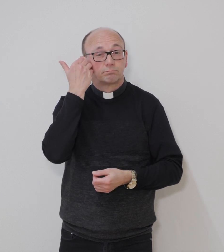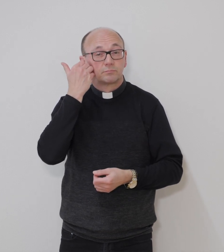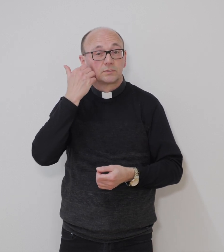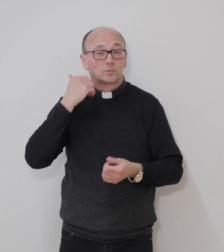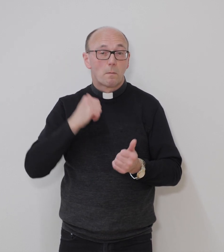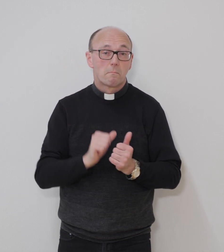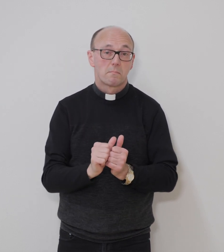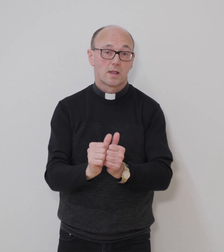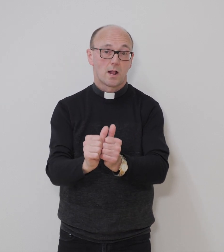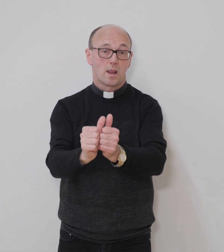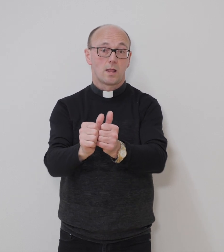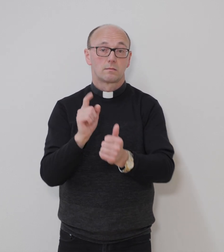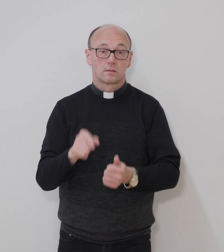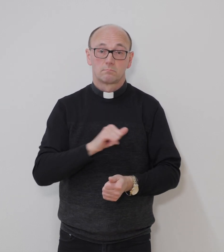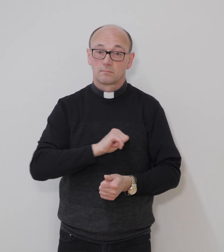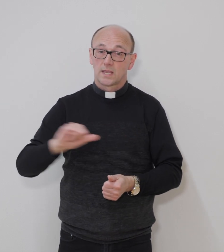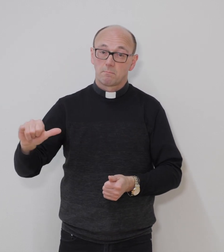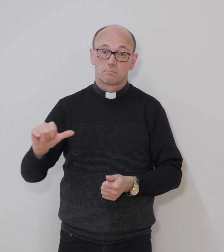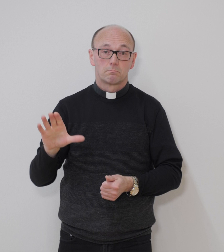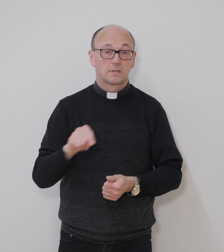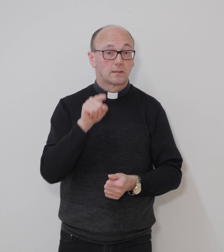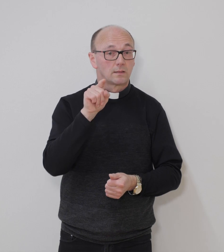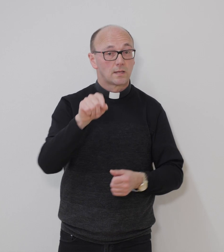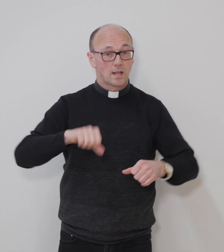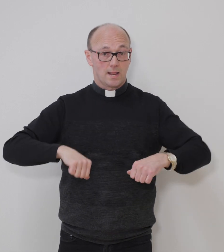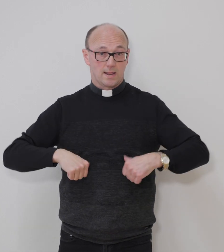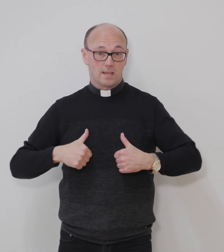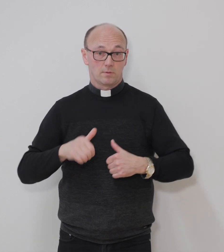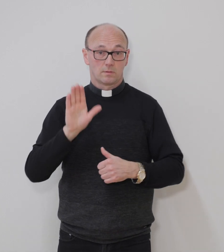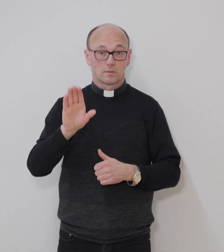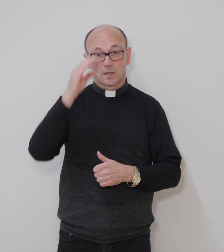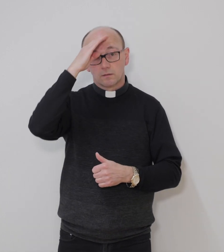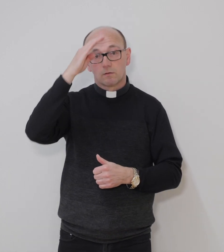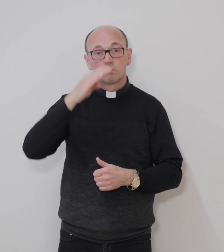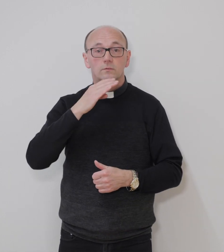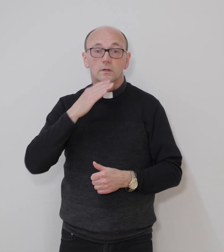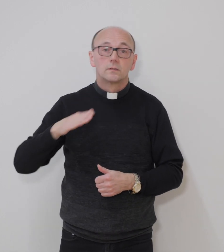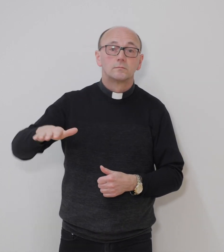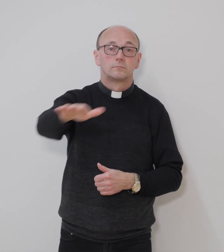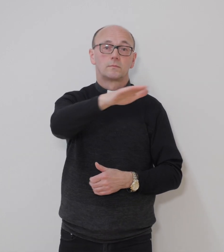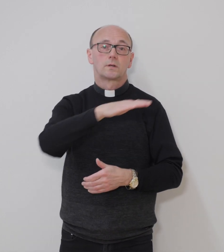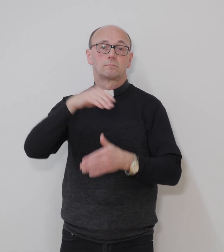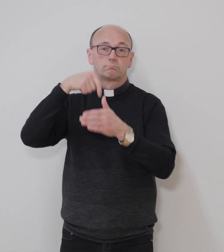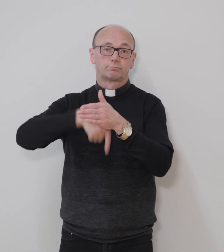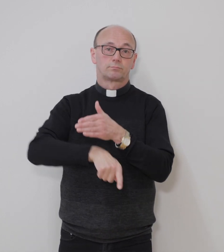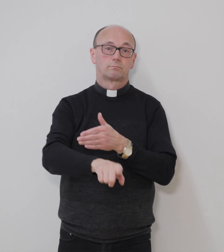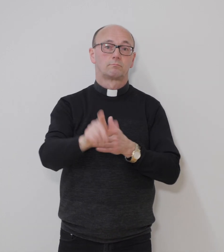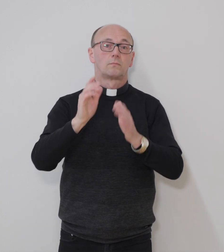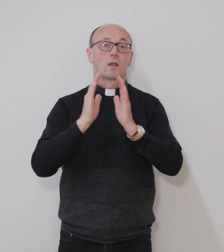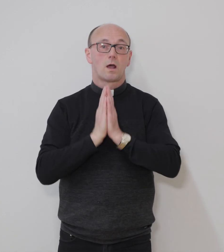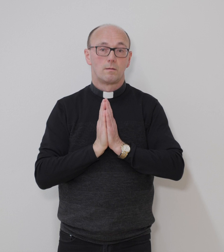Du wirst, o Herr, ans Kreuz geschlagen, wirst